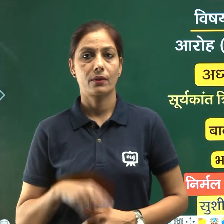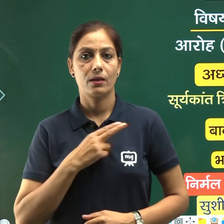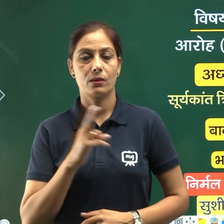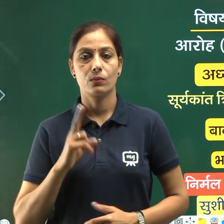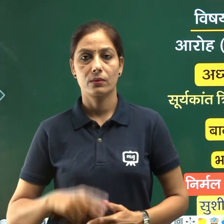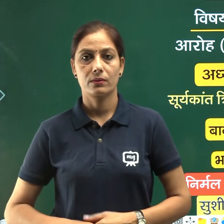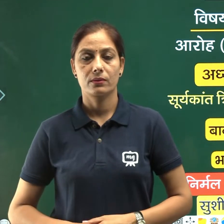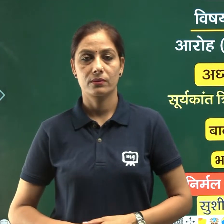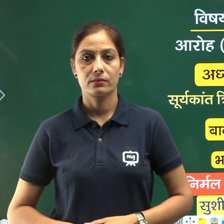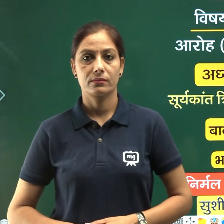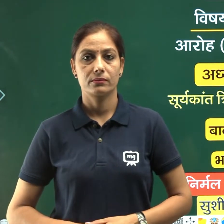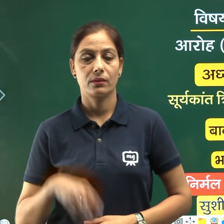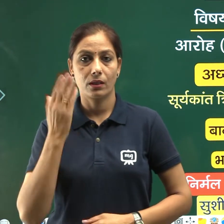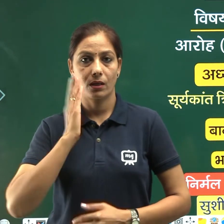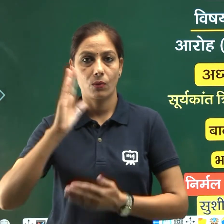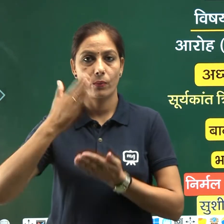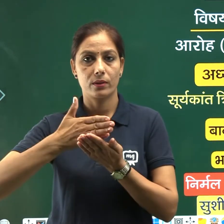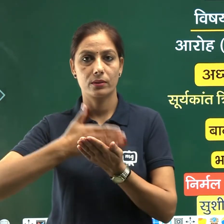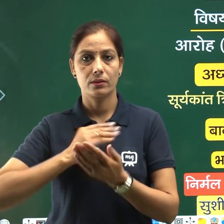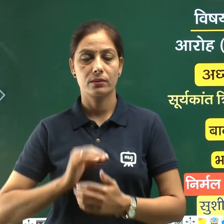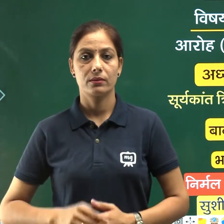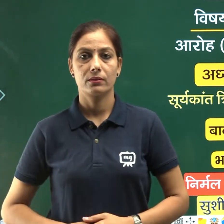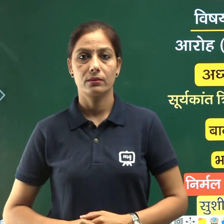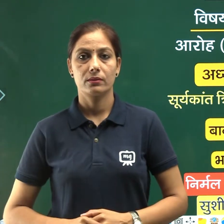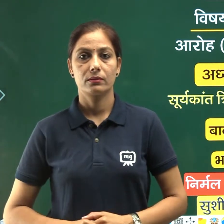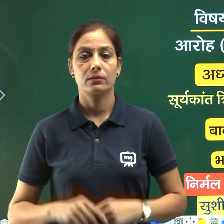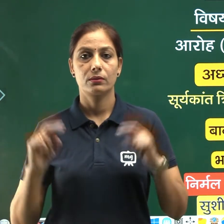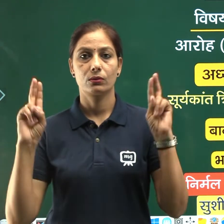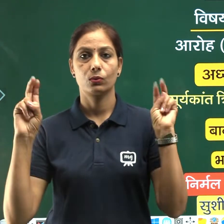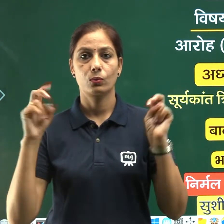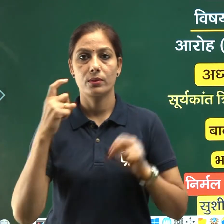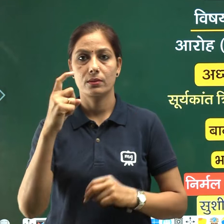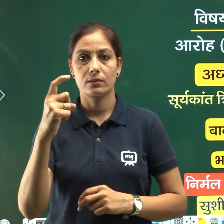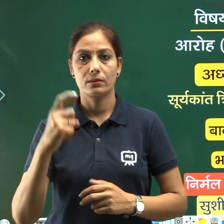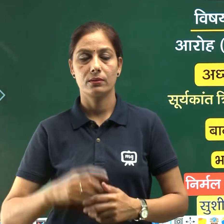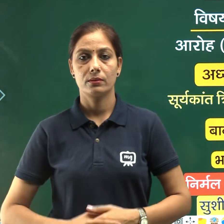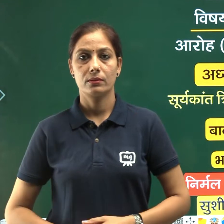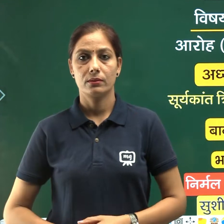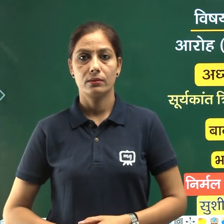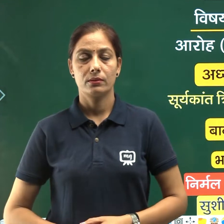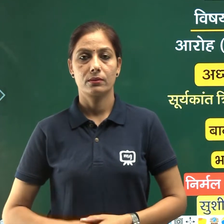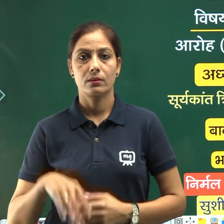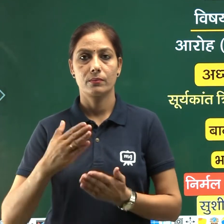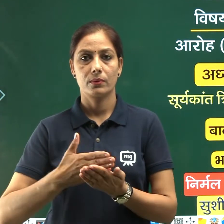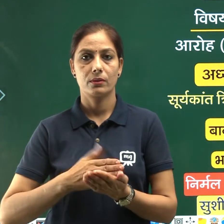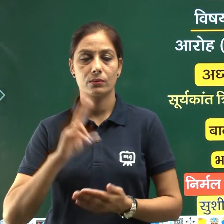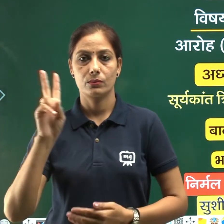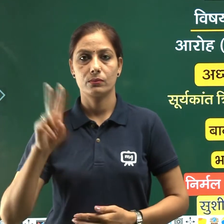के काव्यखंड के अध्याय 7 का भाग